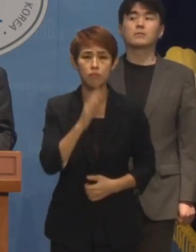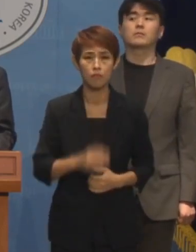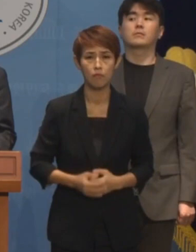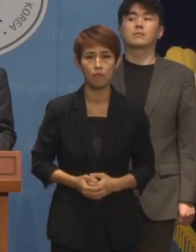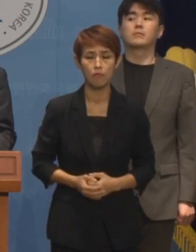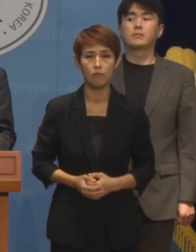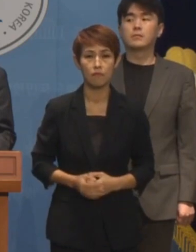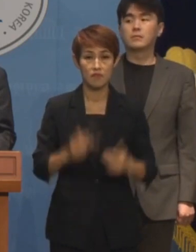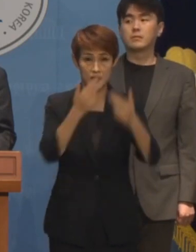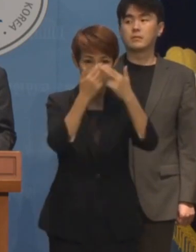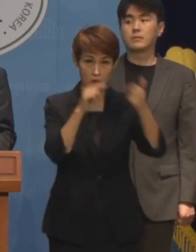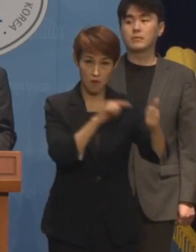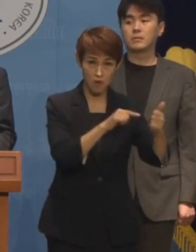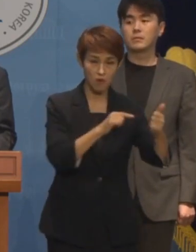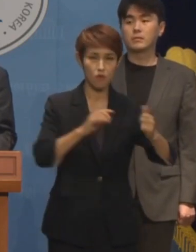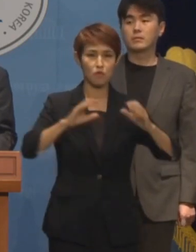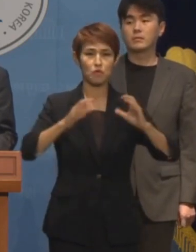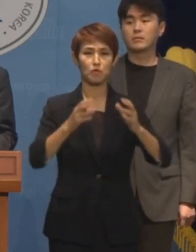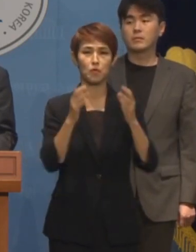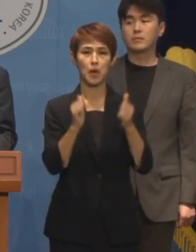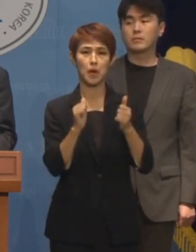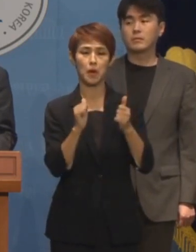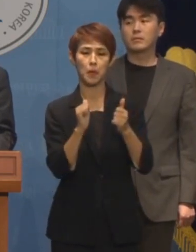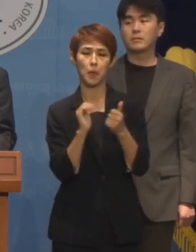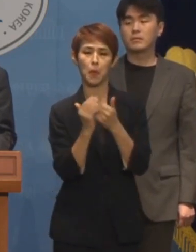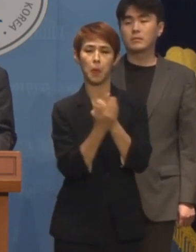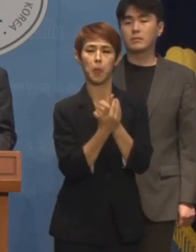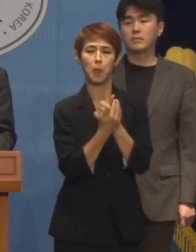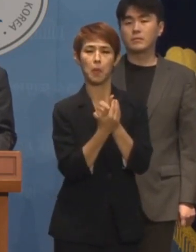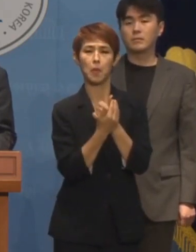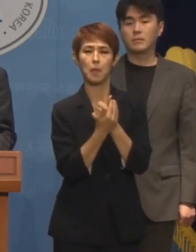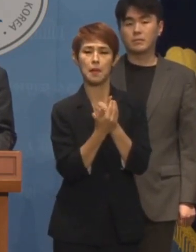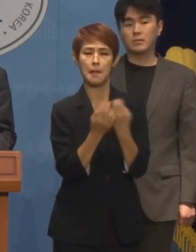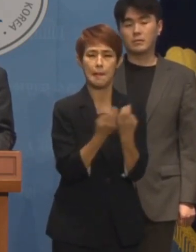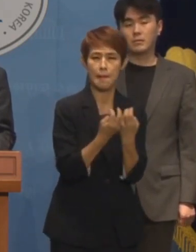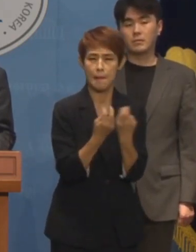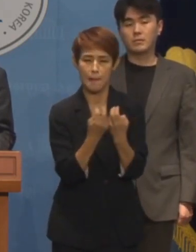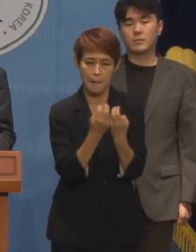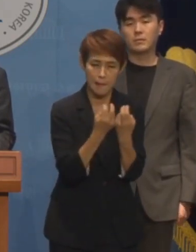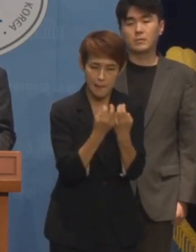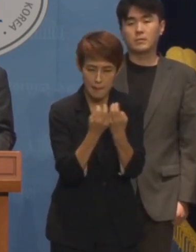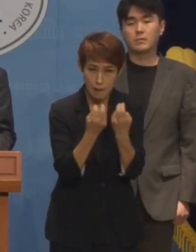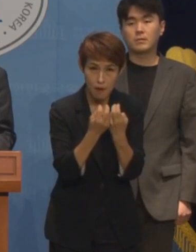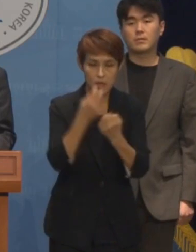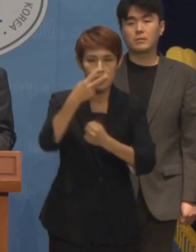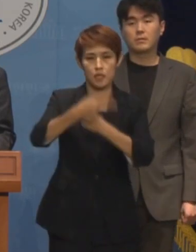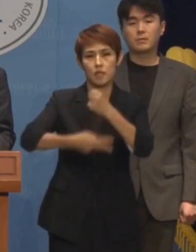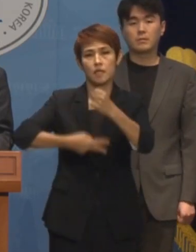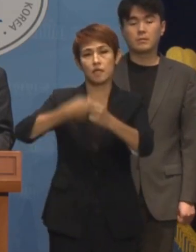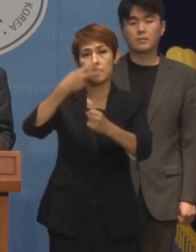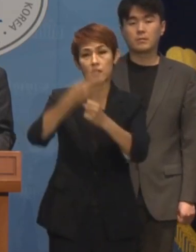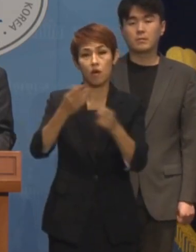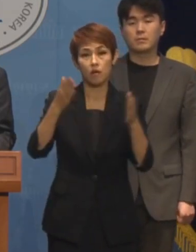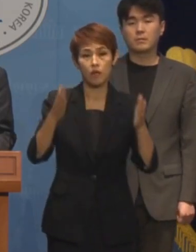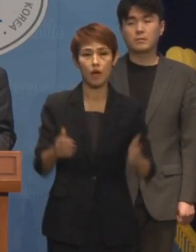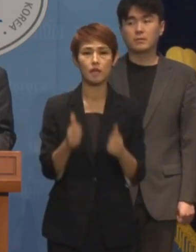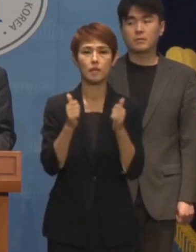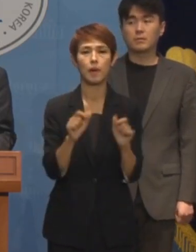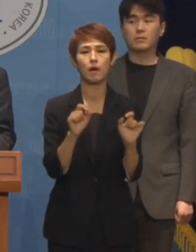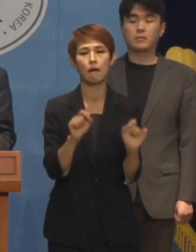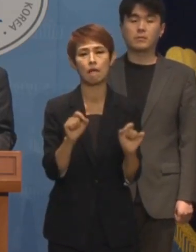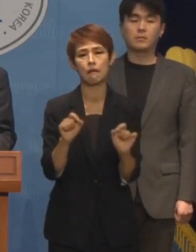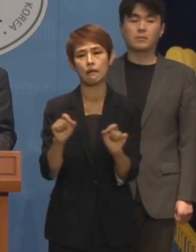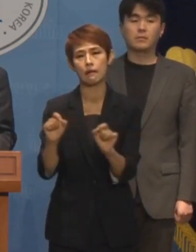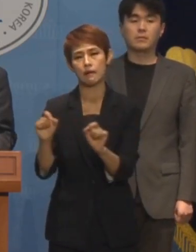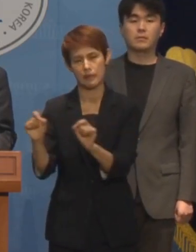피고는 국회 방탄복을 착용하는 지연술책으로 무려 2년씩이나 재판을 질질